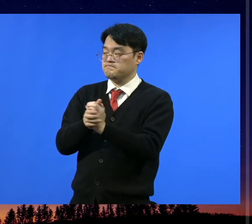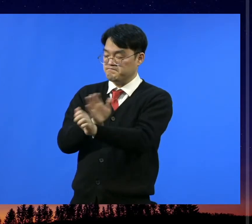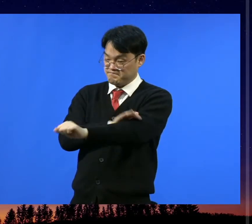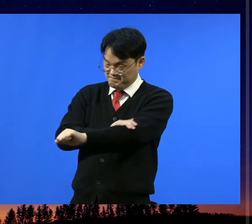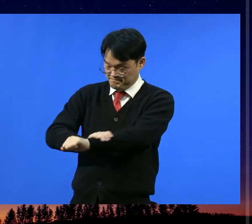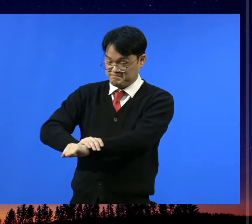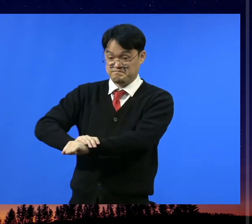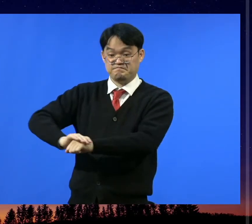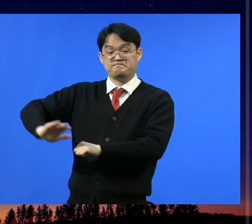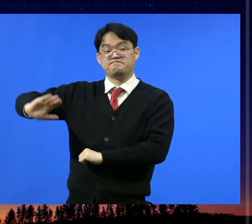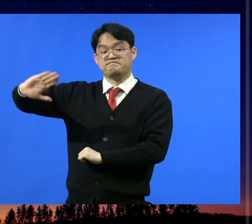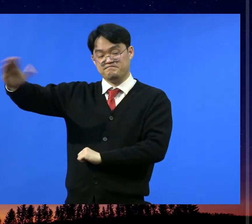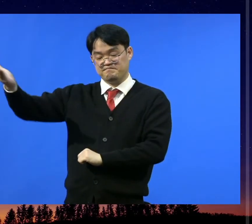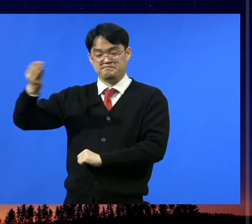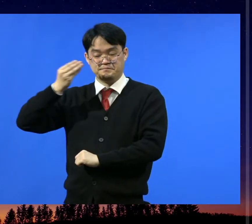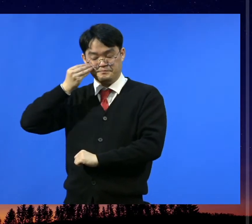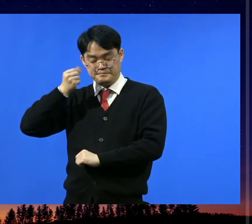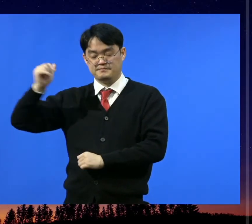거예요.